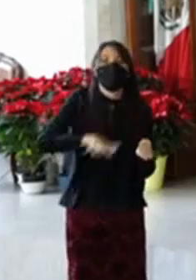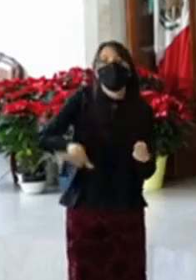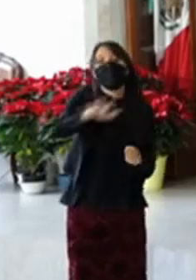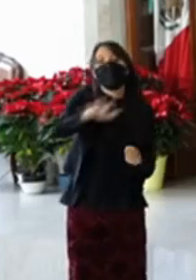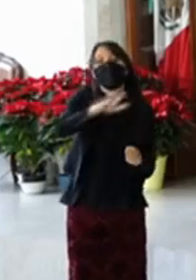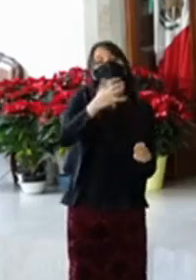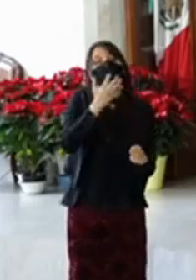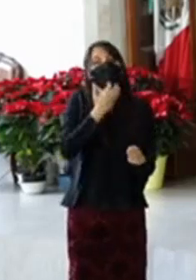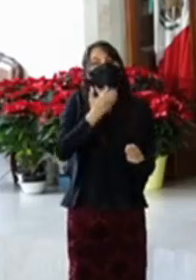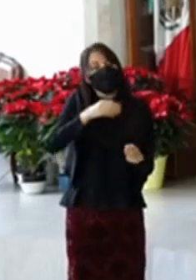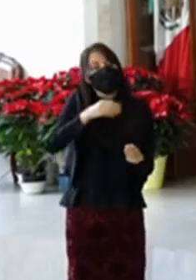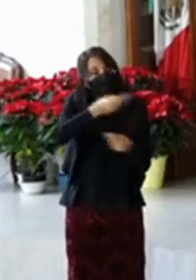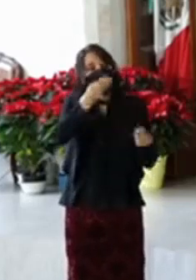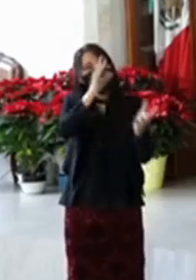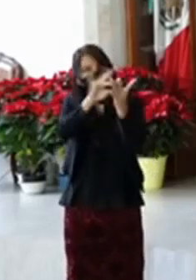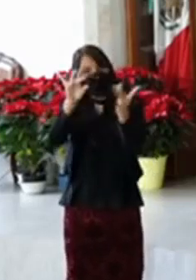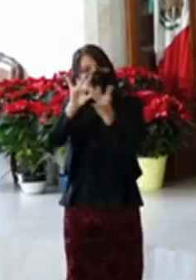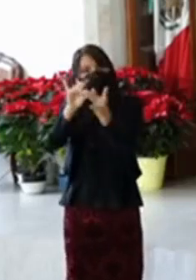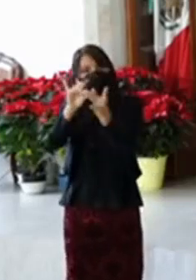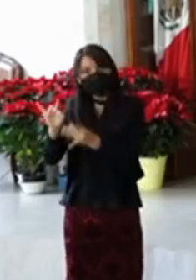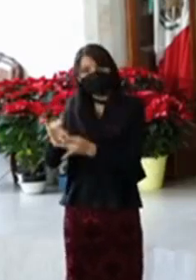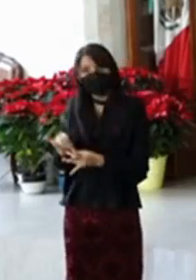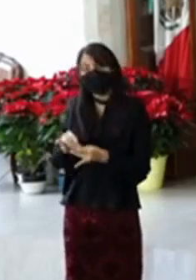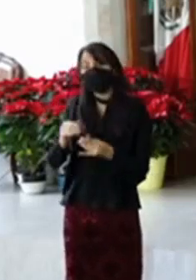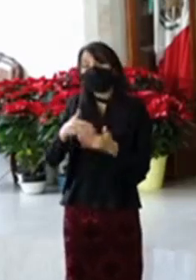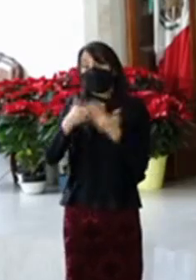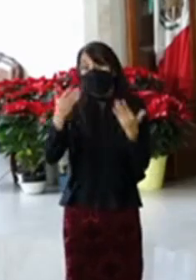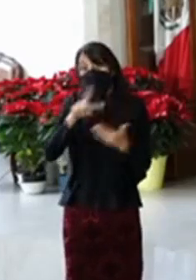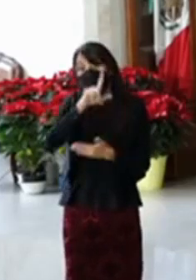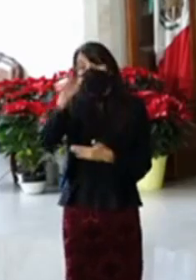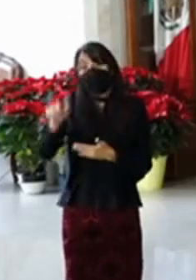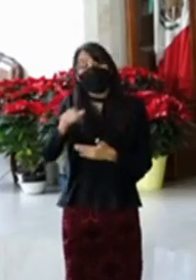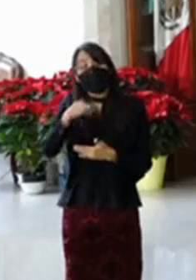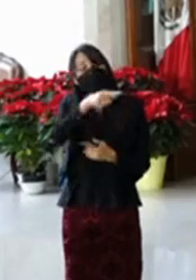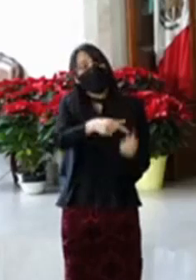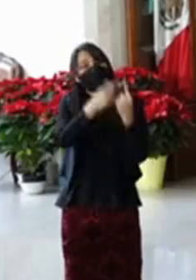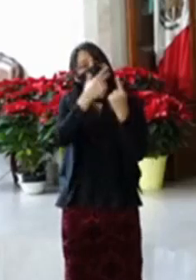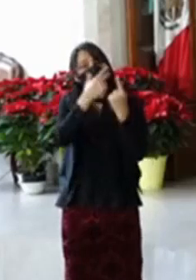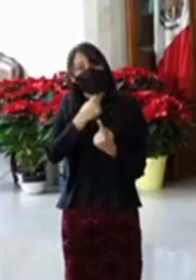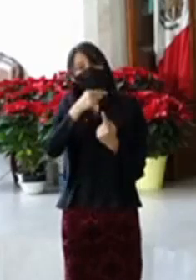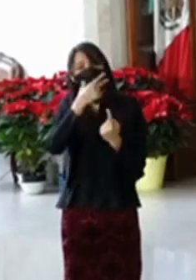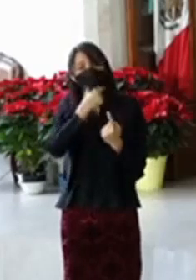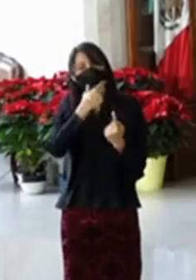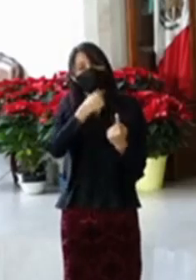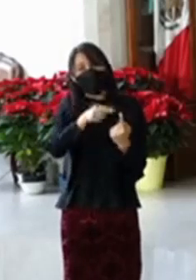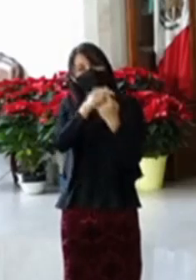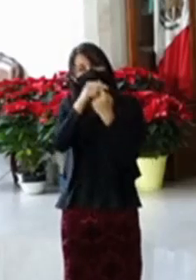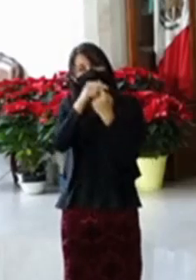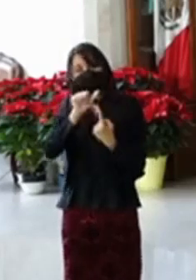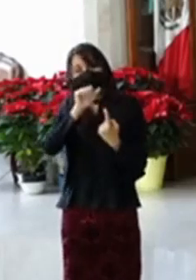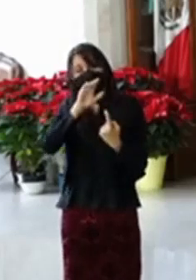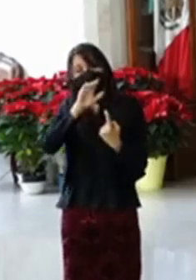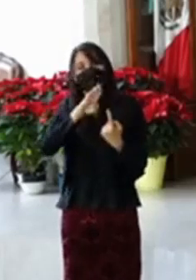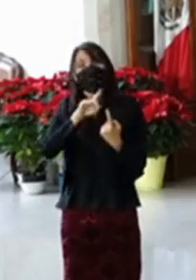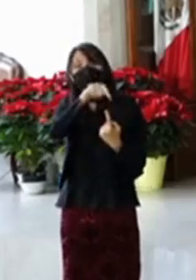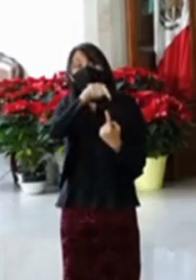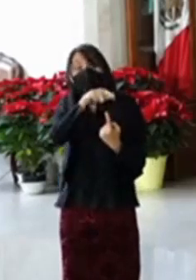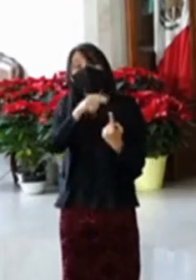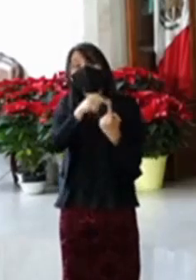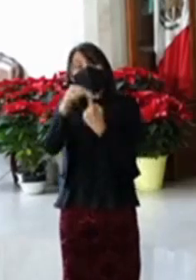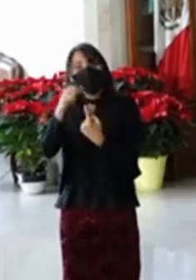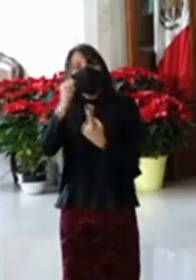Uno de estos profetas cayó en desgracia ante Acaz por profetizarle siempre